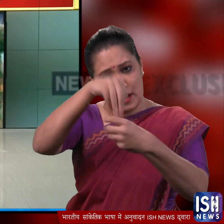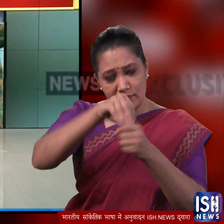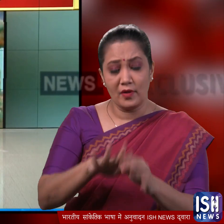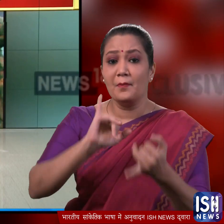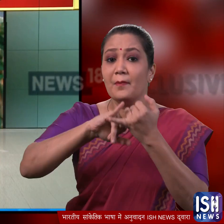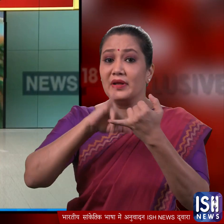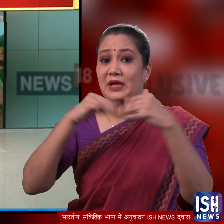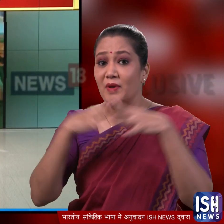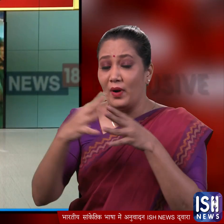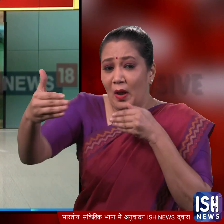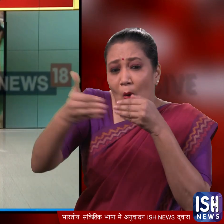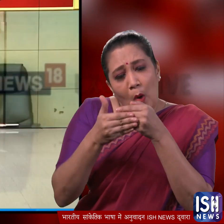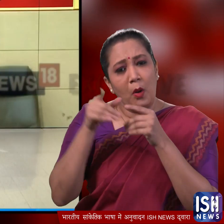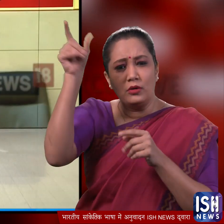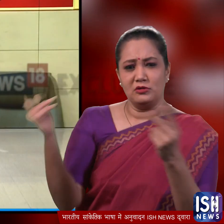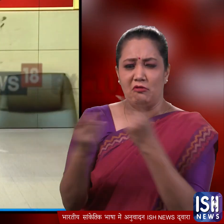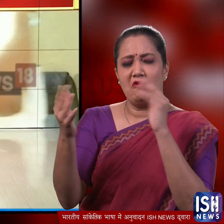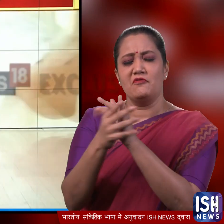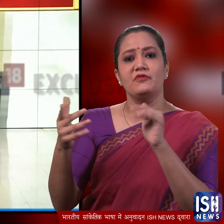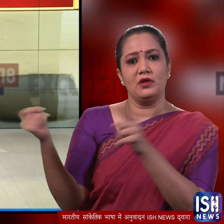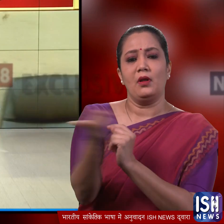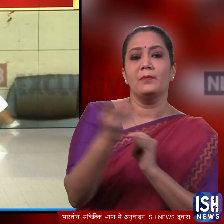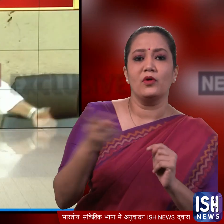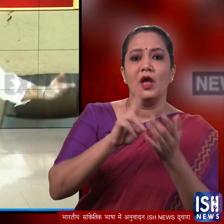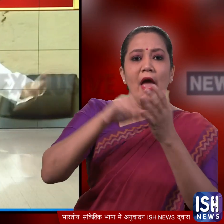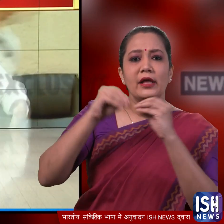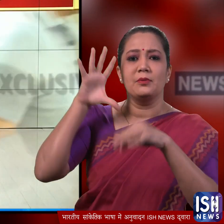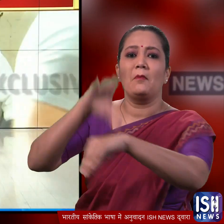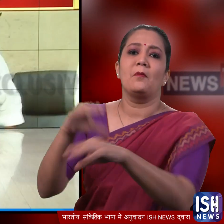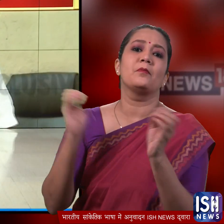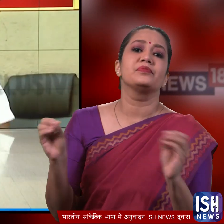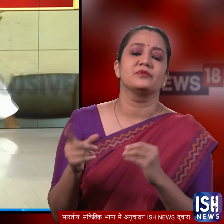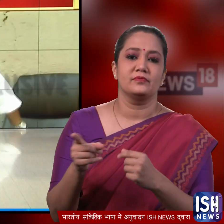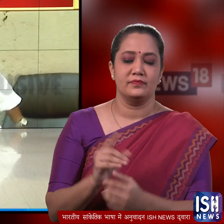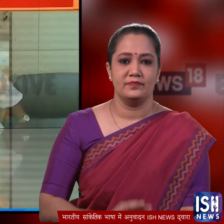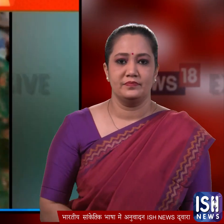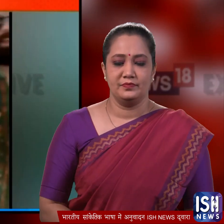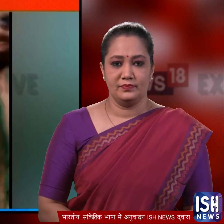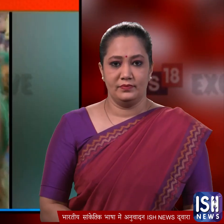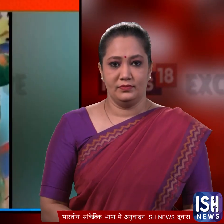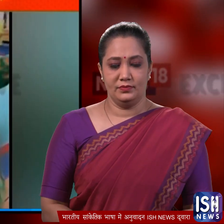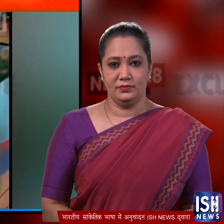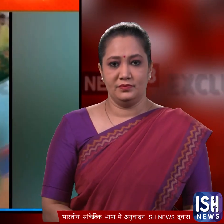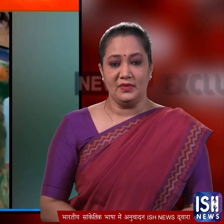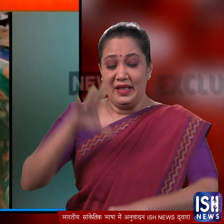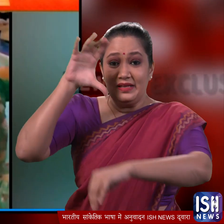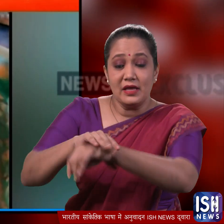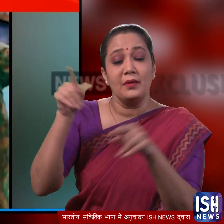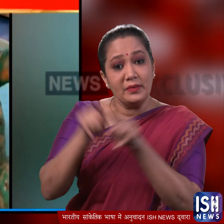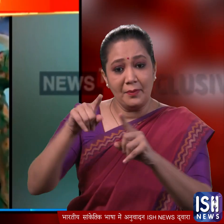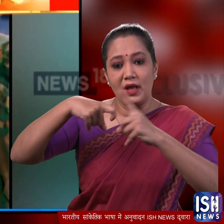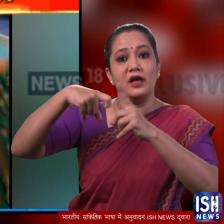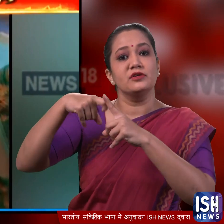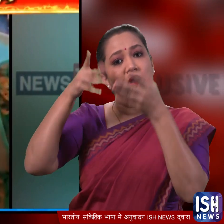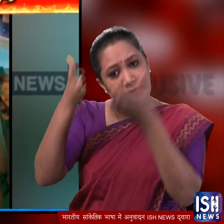लेकिन समीर वानखेड़े के नजदीकियां होने के कारण उन पर एनसीबी ने कोई कार्रवाई नहीं की। जबकि छापेमारी के